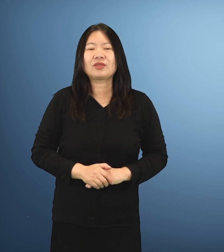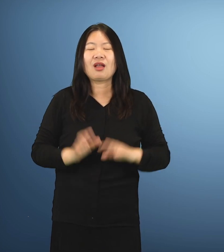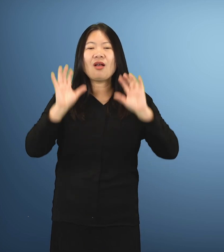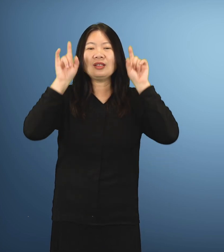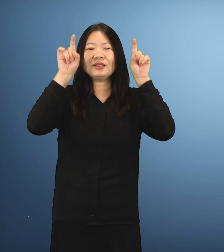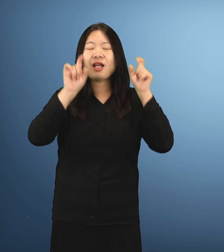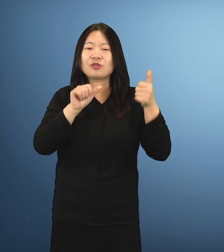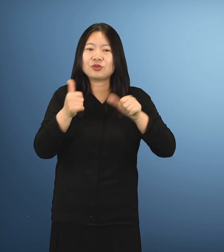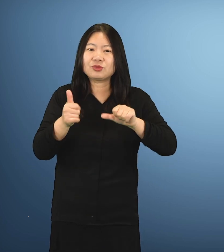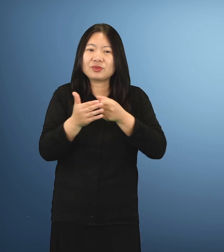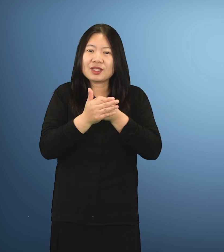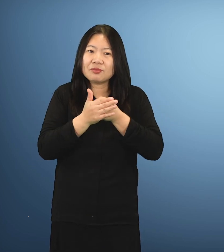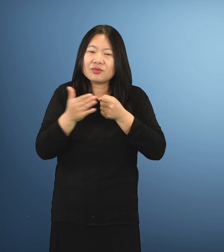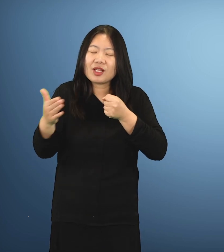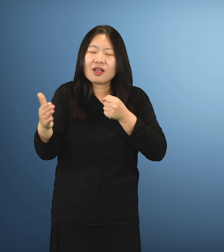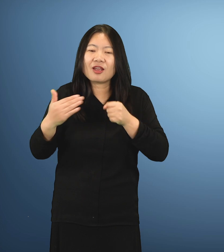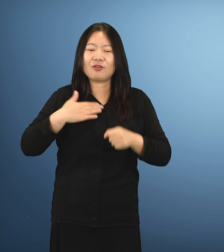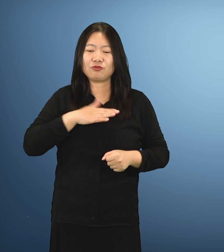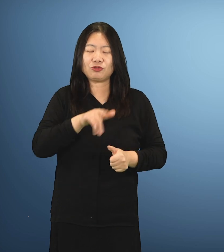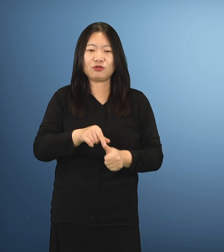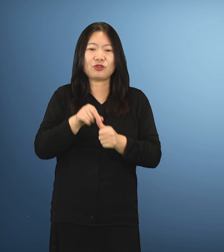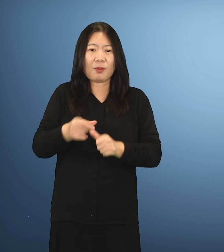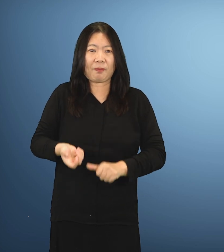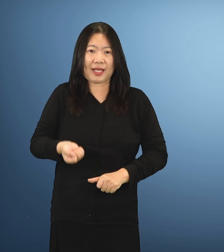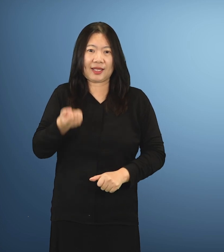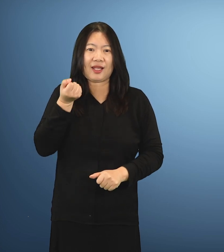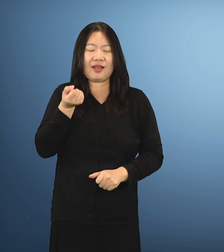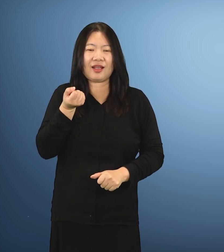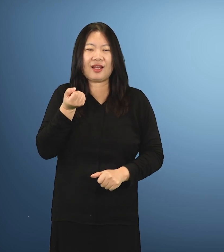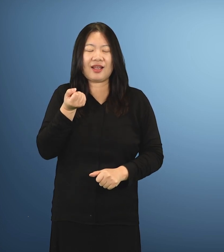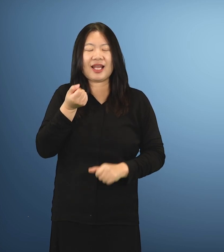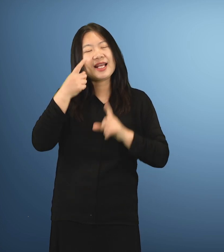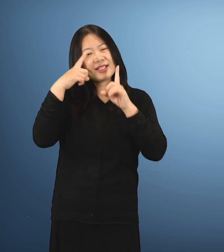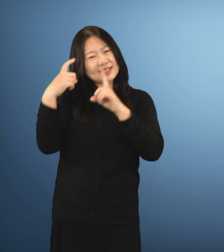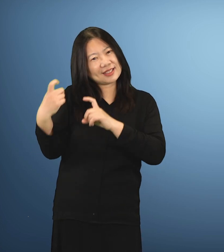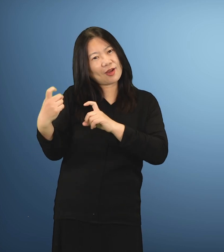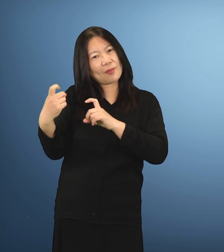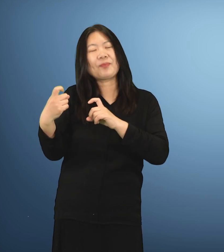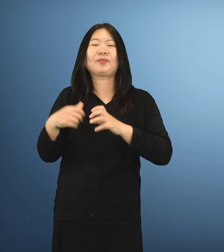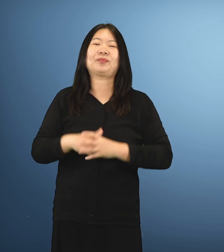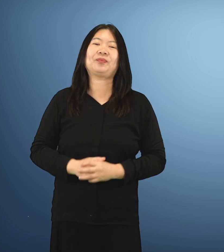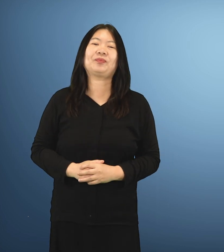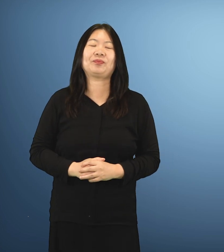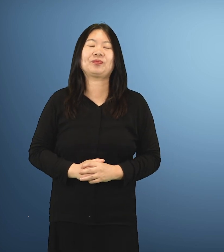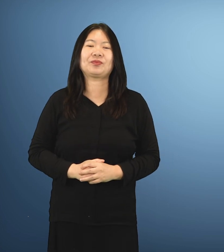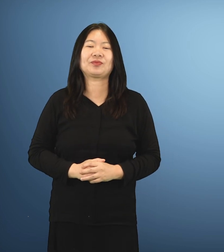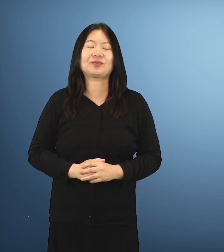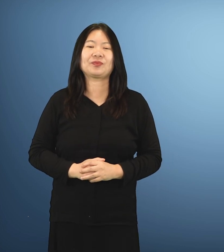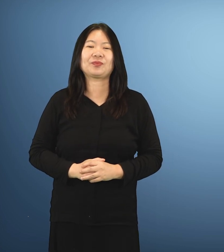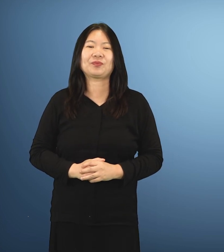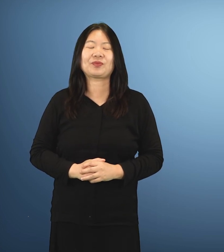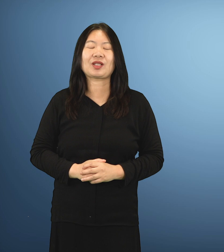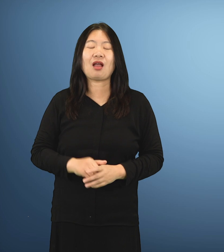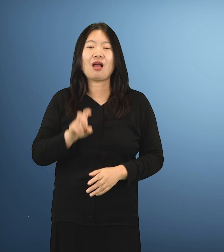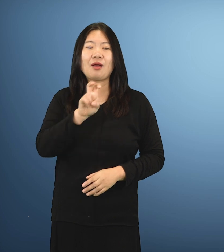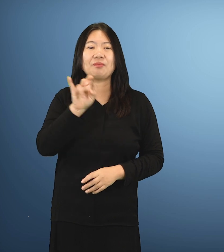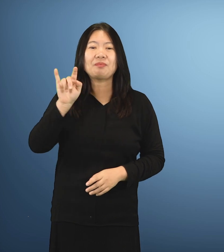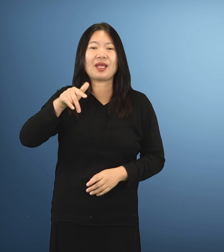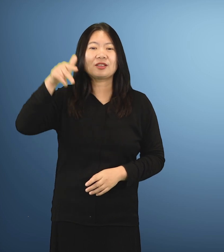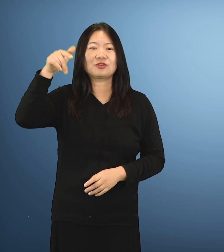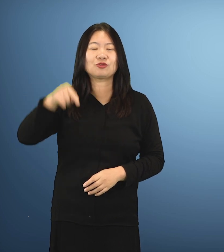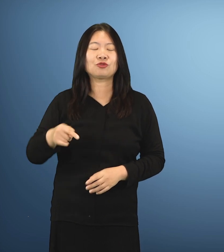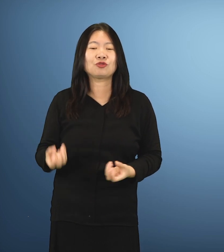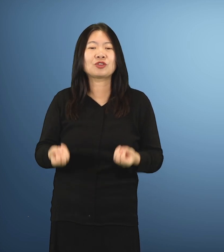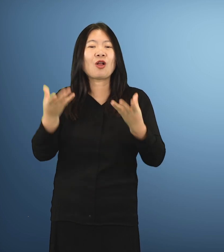어린 양의 죽음을 통해 우리가 구원받은 사건을 기념하는 절기예요. 맥추절은 뭐죠?